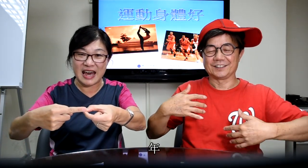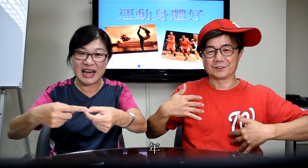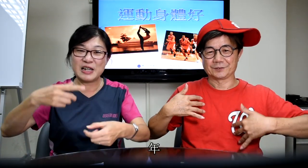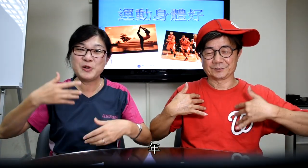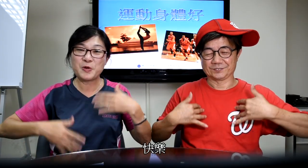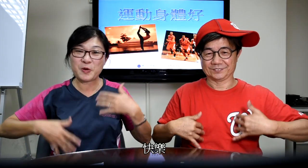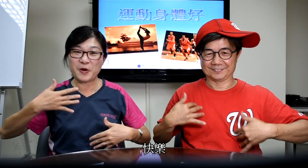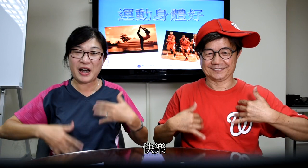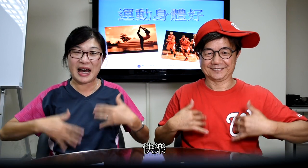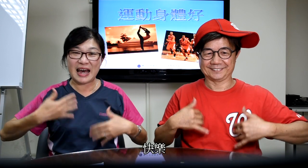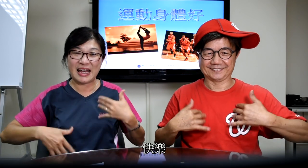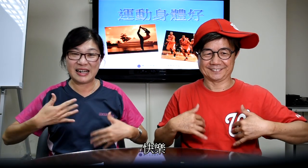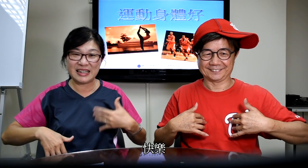年快乐，